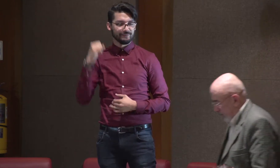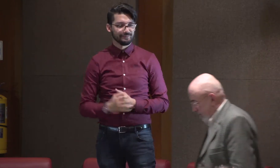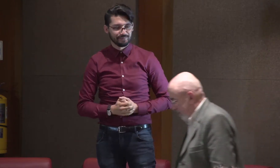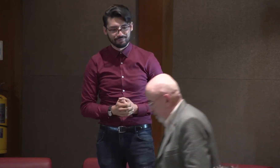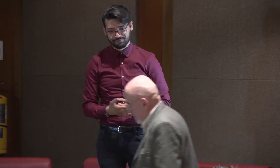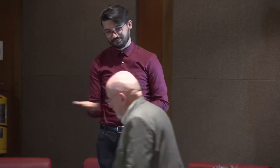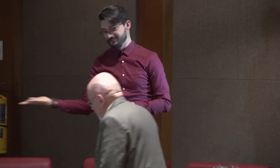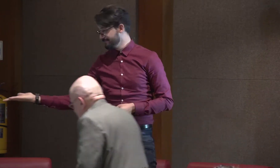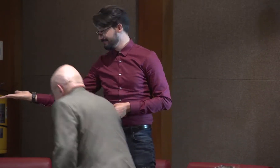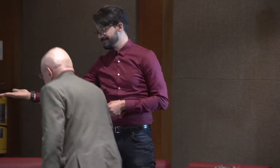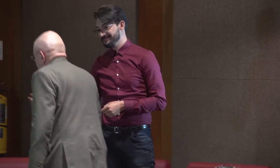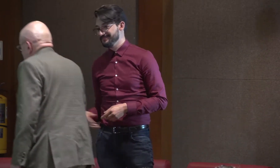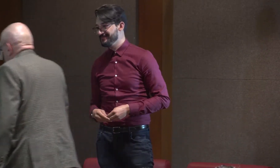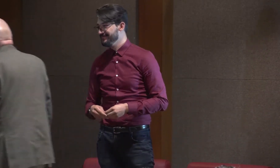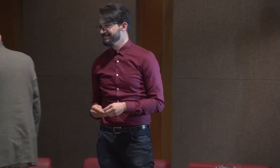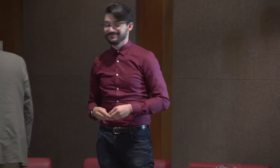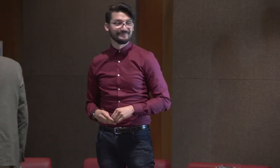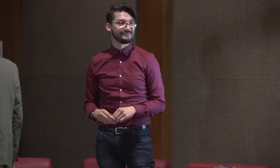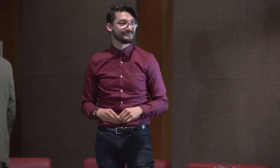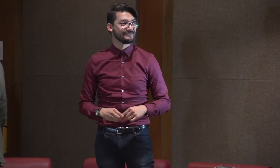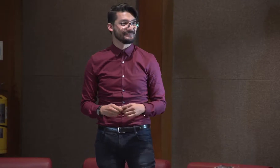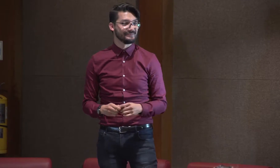la Universidad Nacional. Bienvenido.